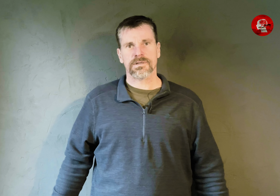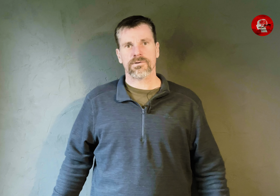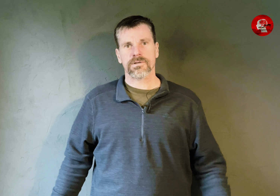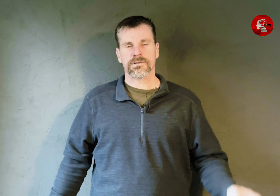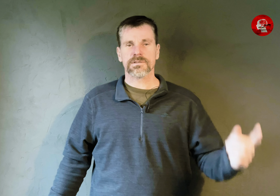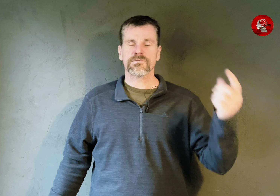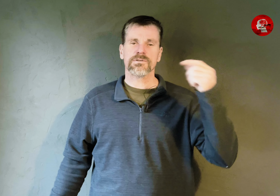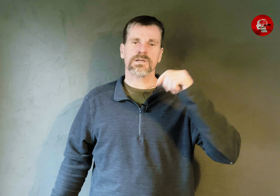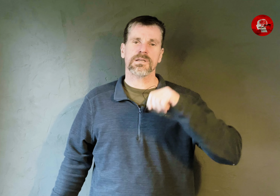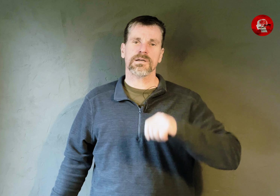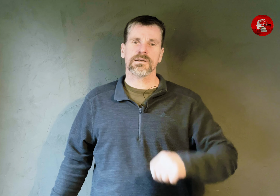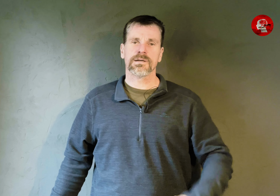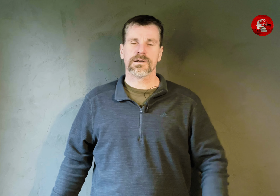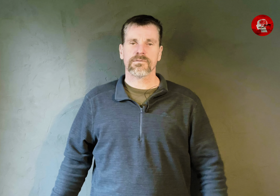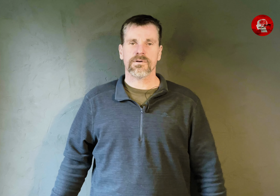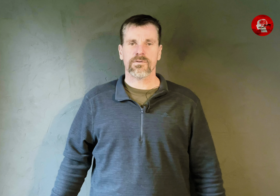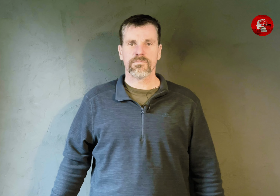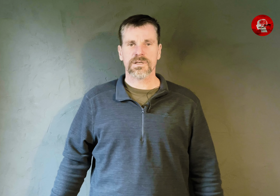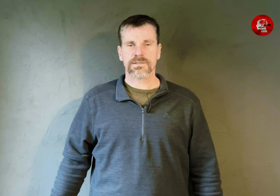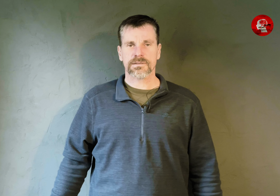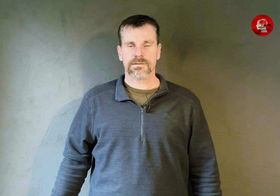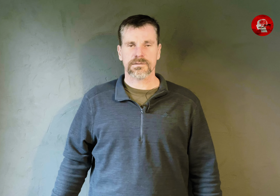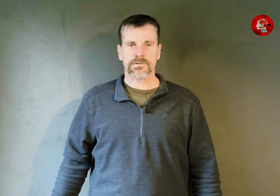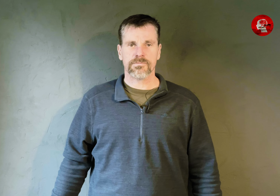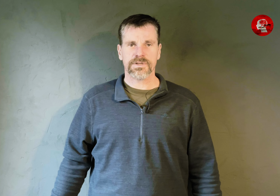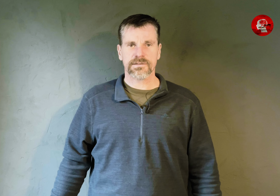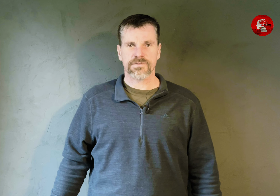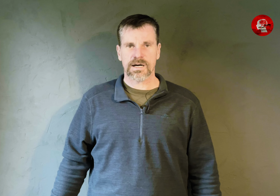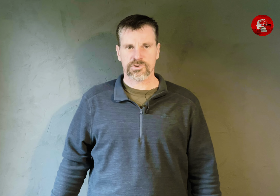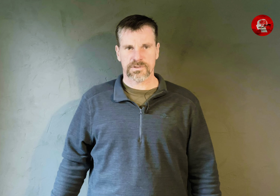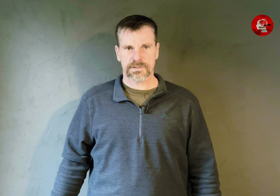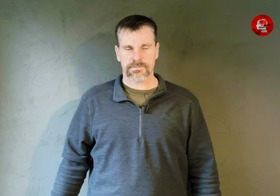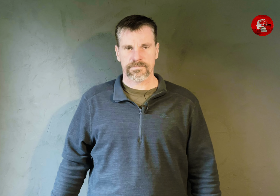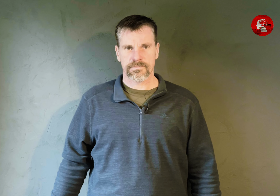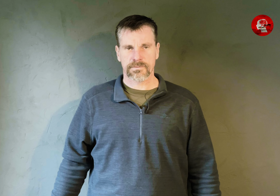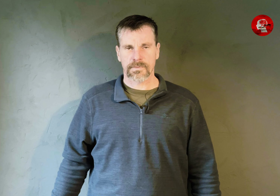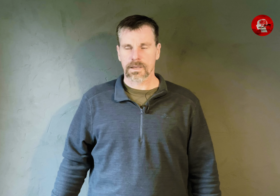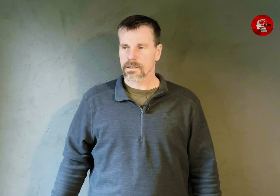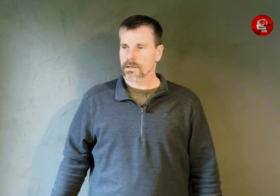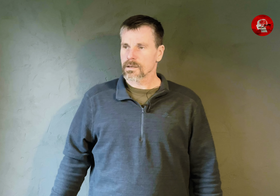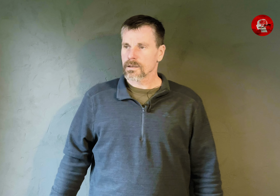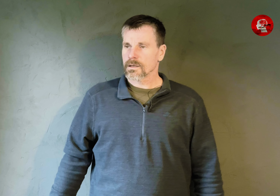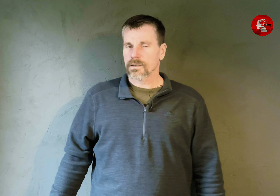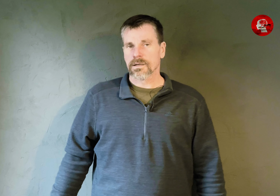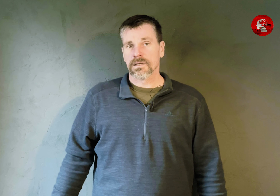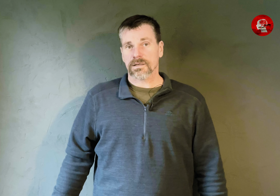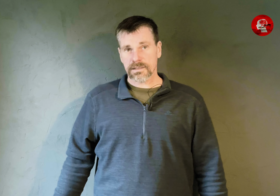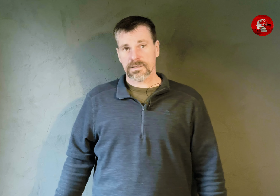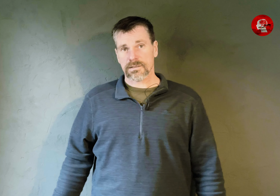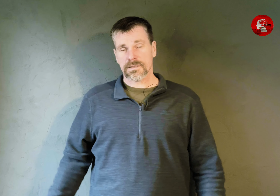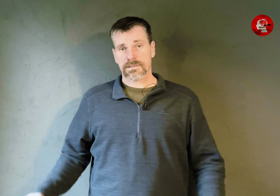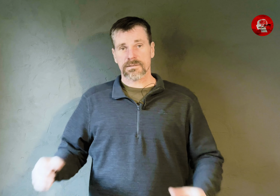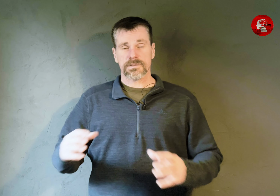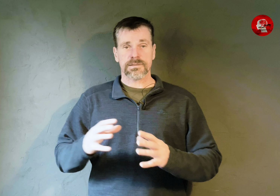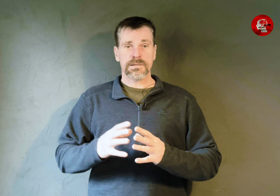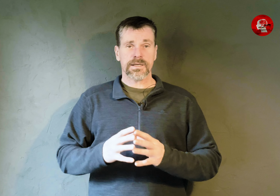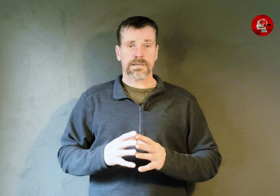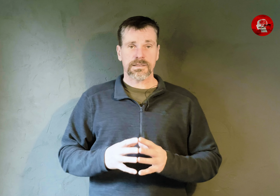euch in diesem video erklären warum das die komplette verarsche ist richtig ist dass stil eine kette